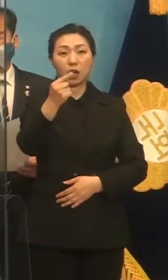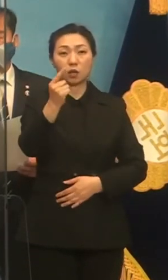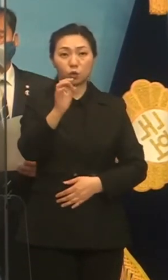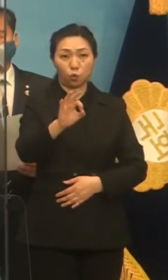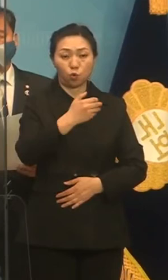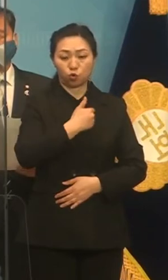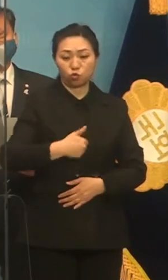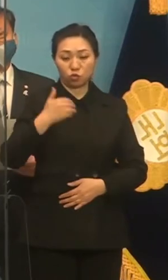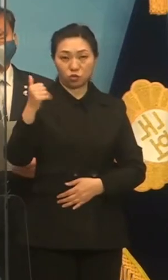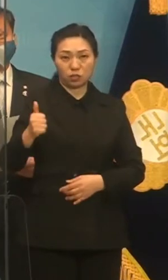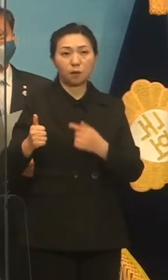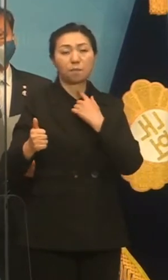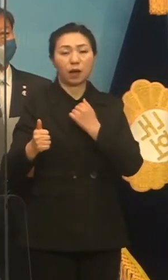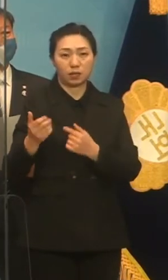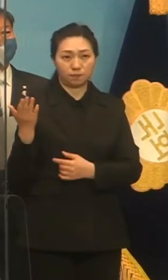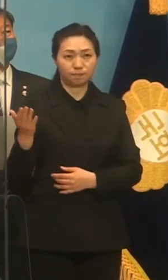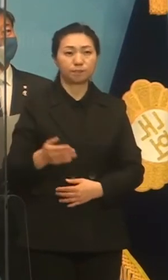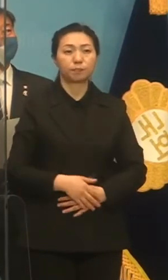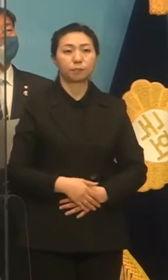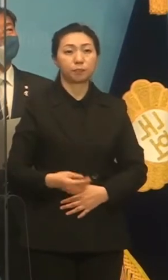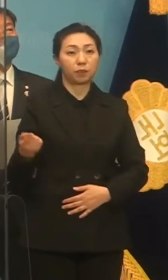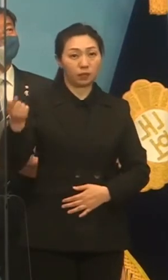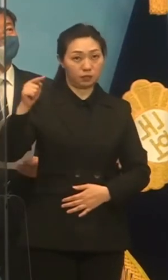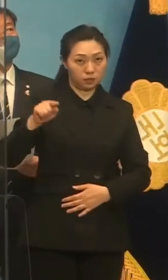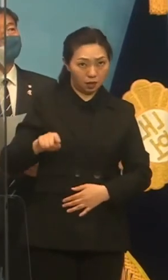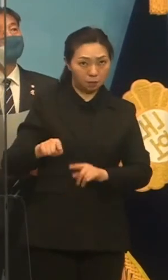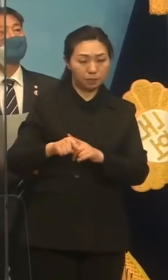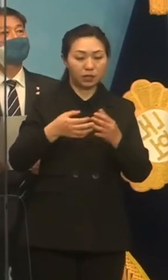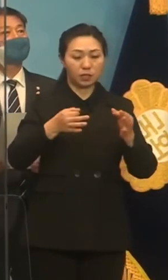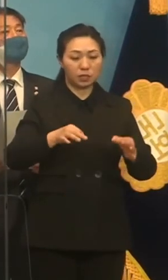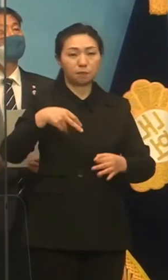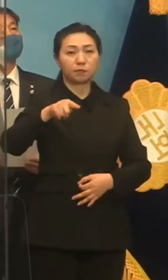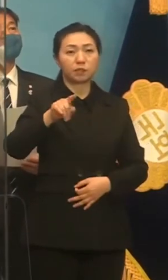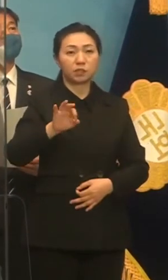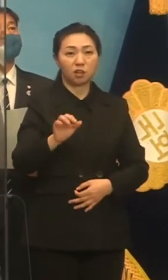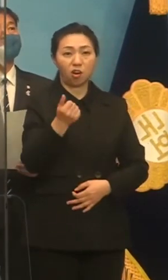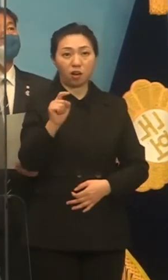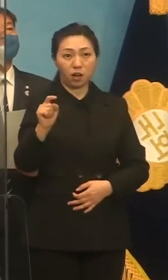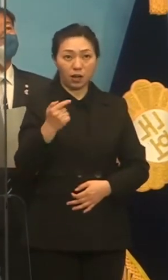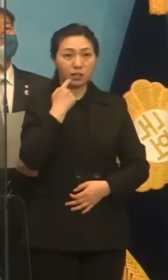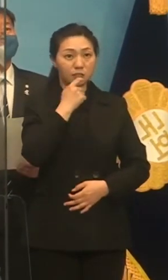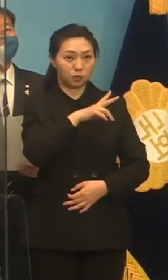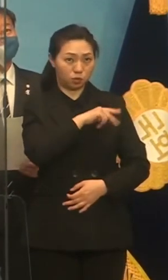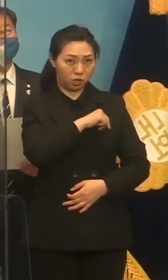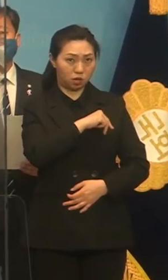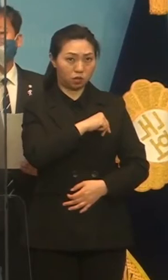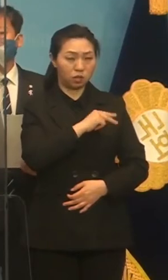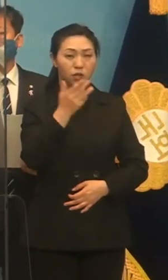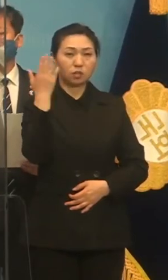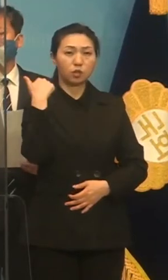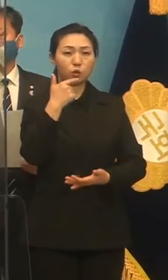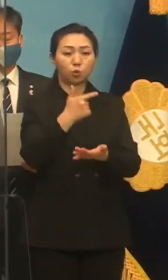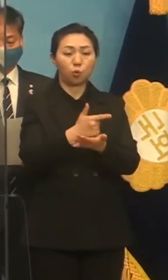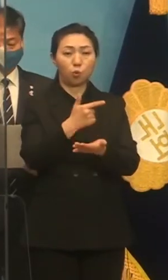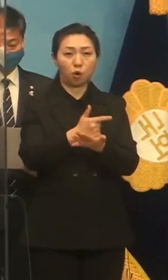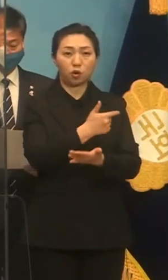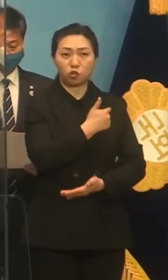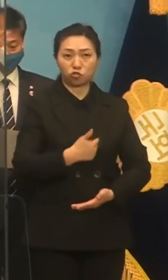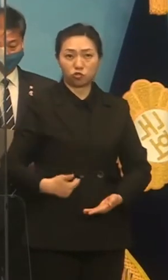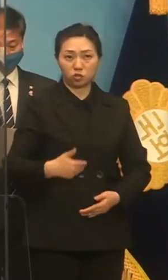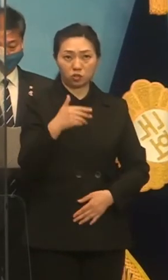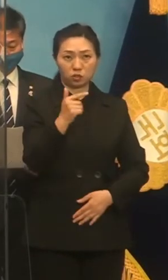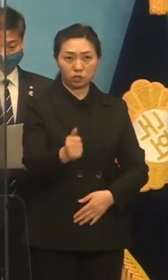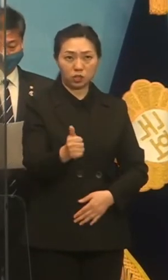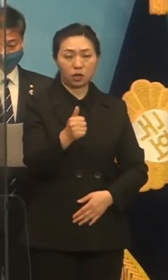좋습니다 으 아 월 5억 전도한 구청장은